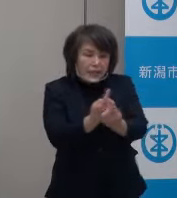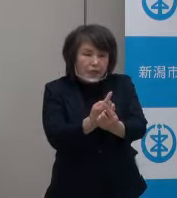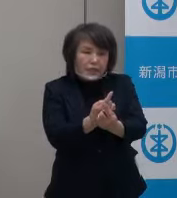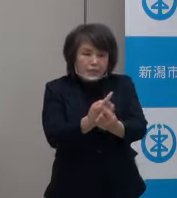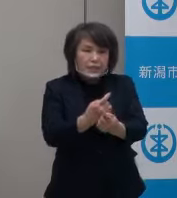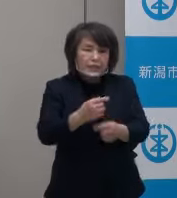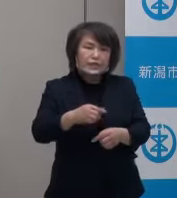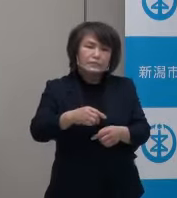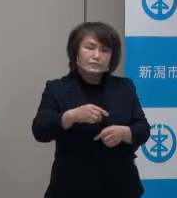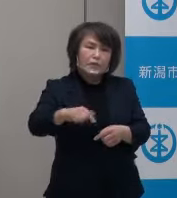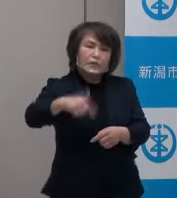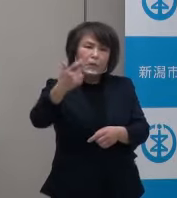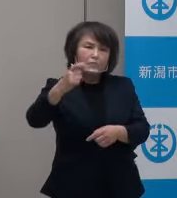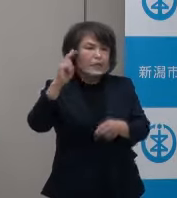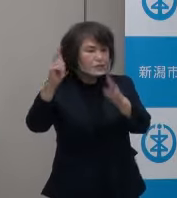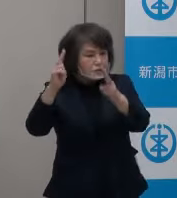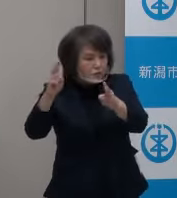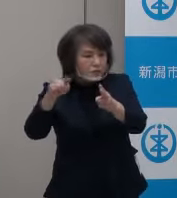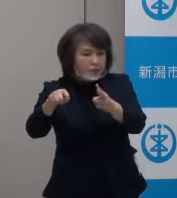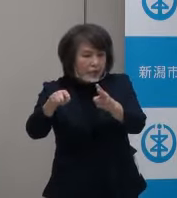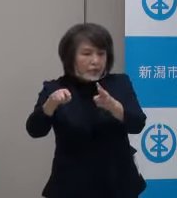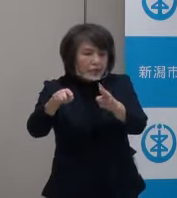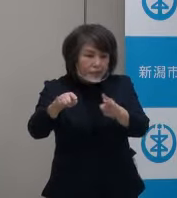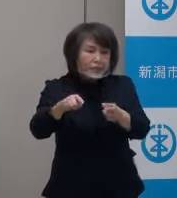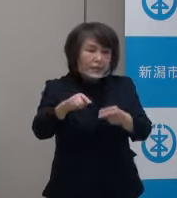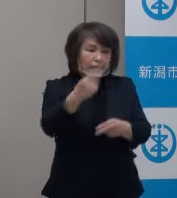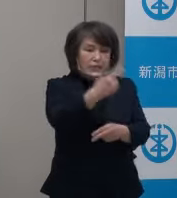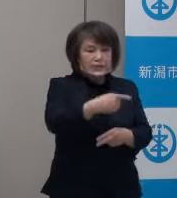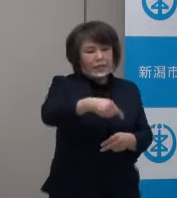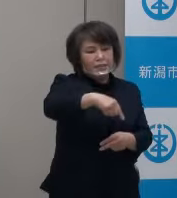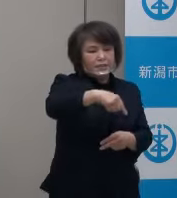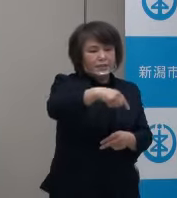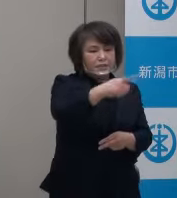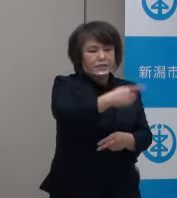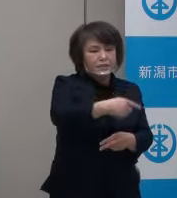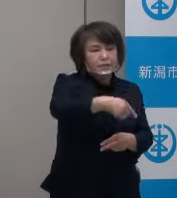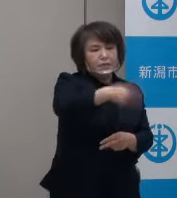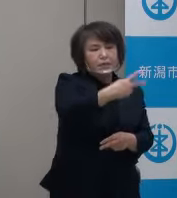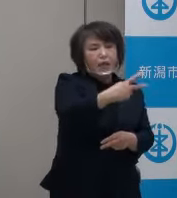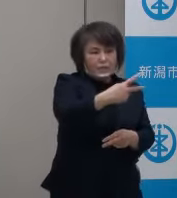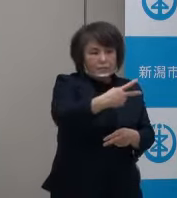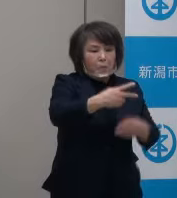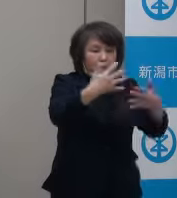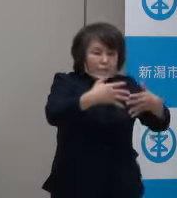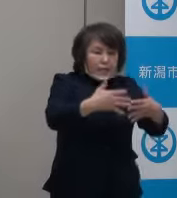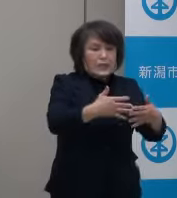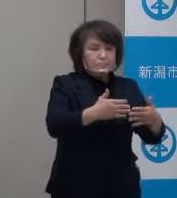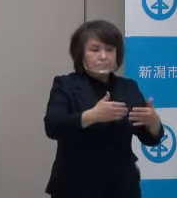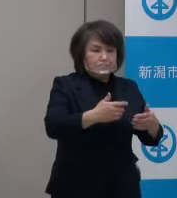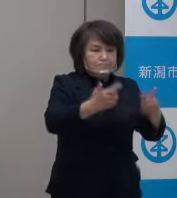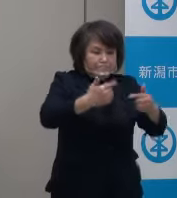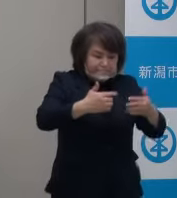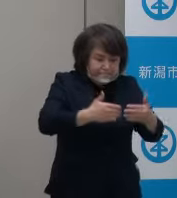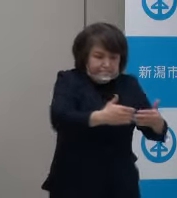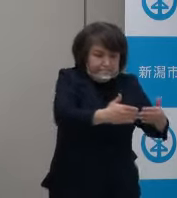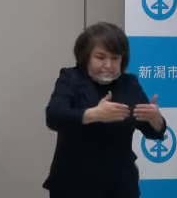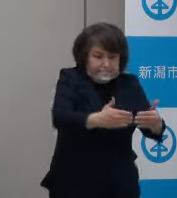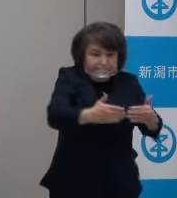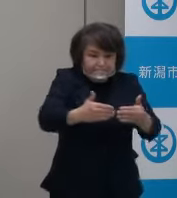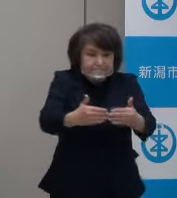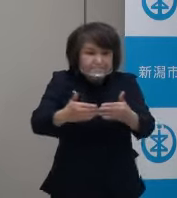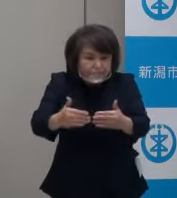の降雪協力業者が1200台近くの除雪機械を連日フル稼働